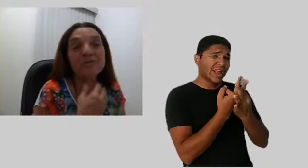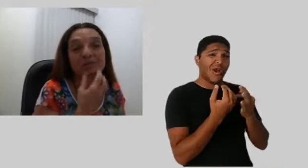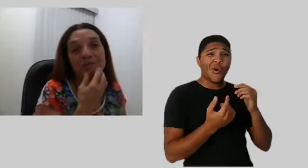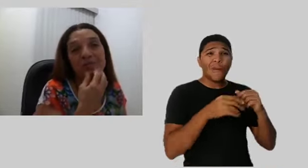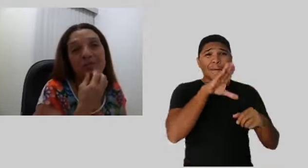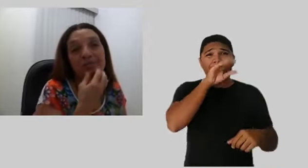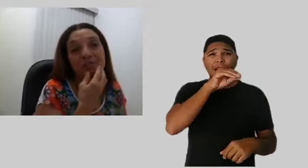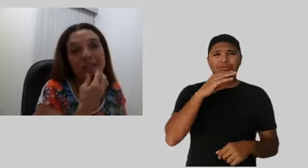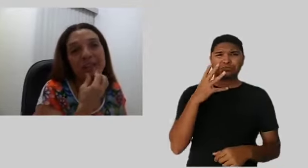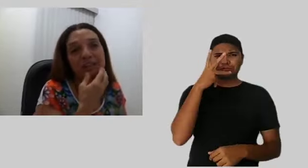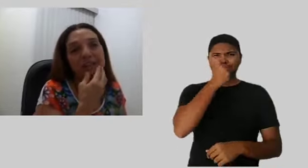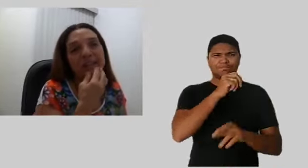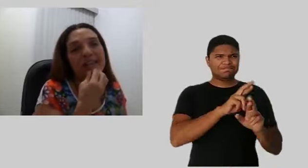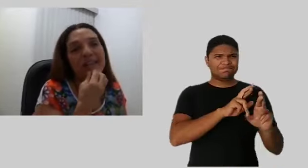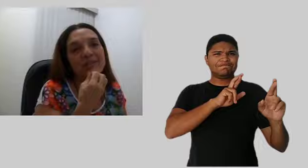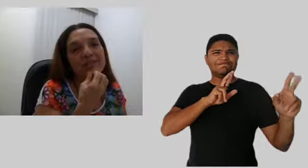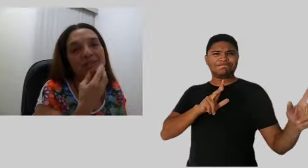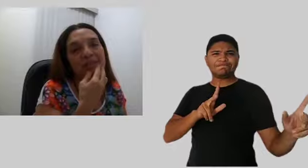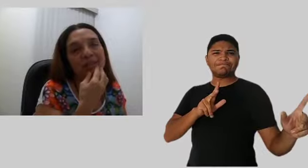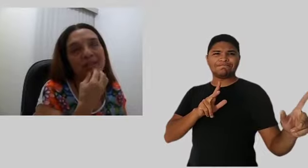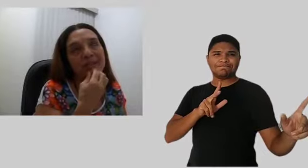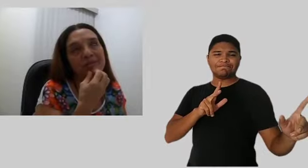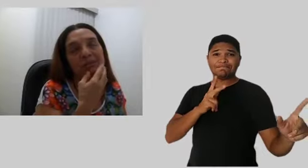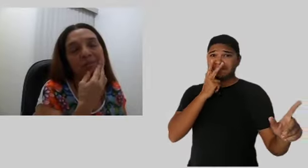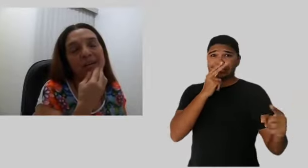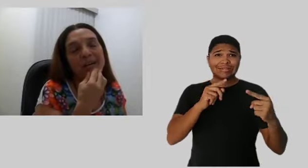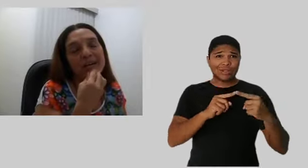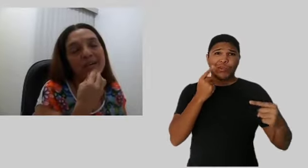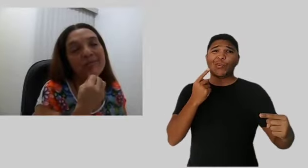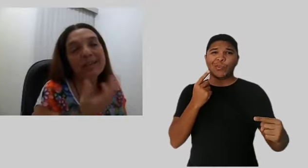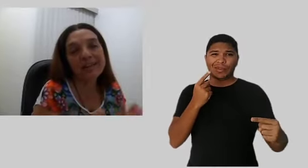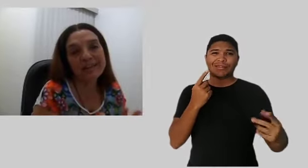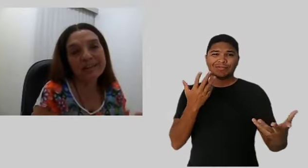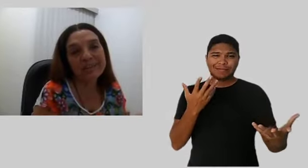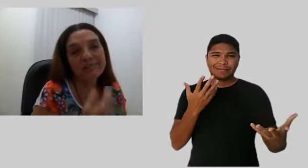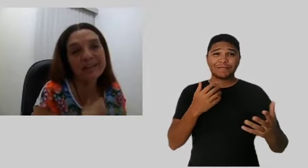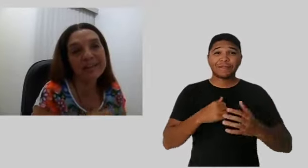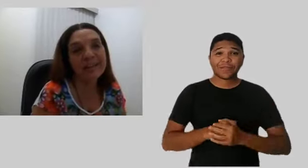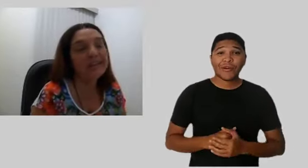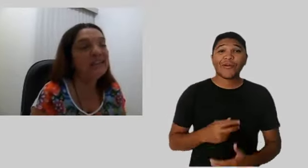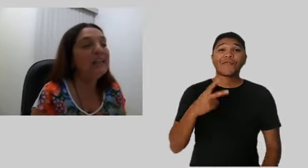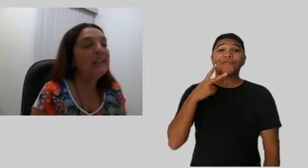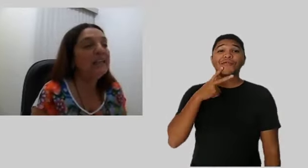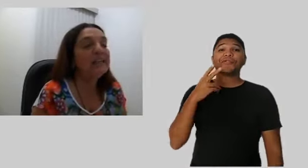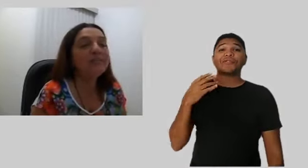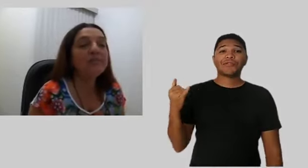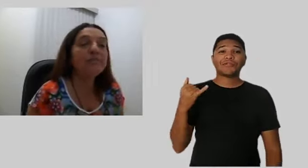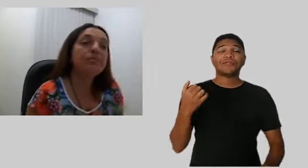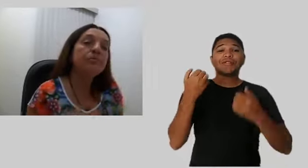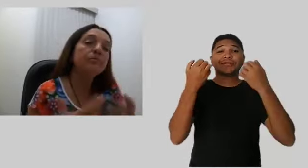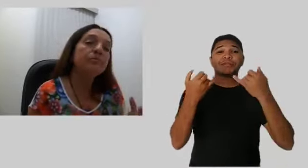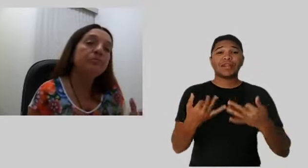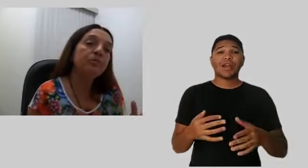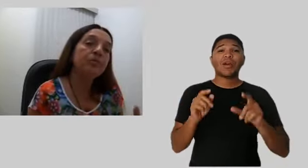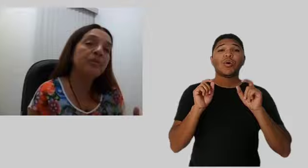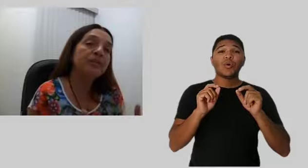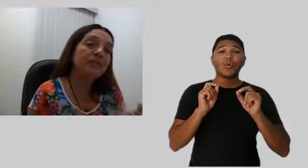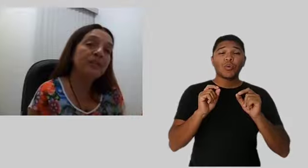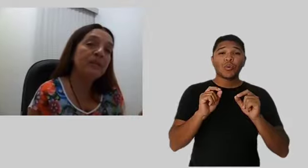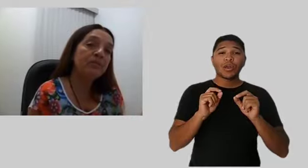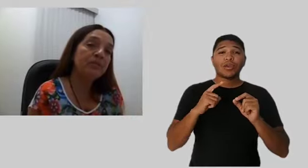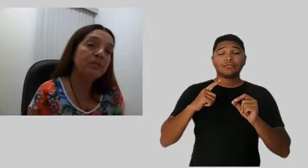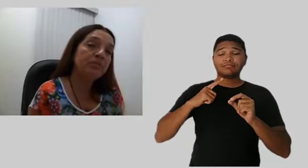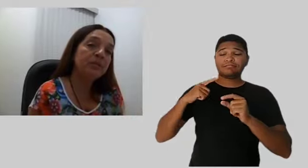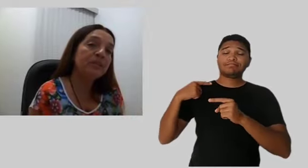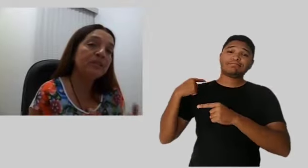mas os outros o via, né, de forma diferente da deles, né? Então o